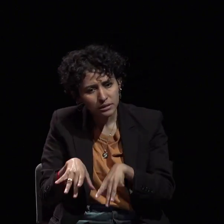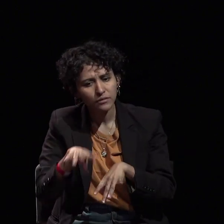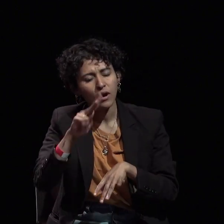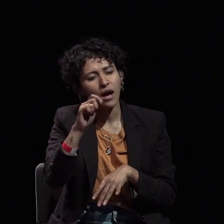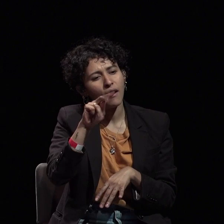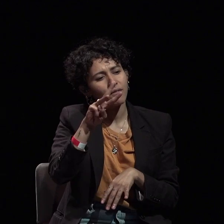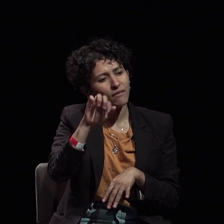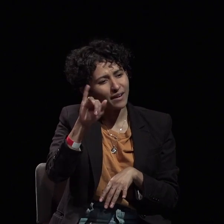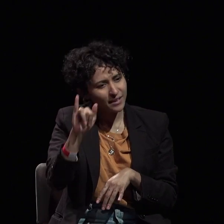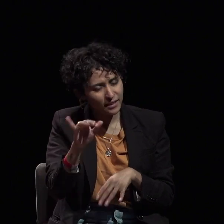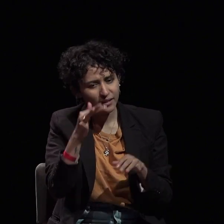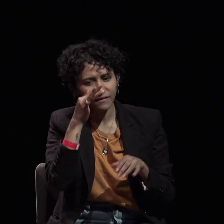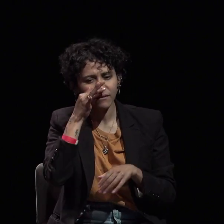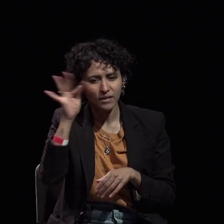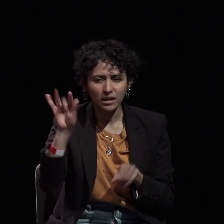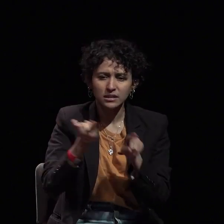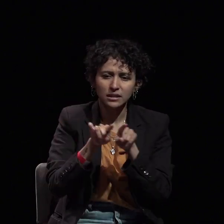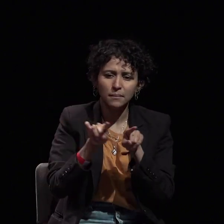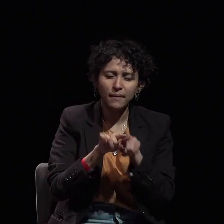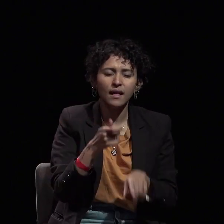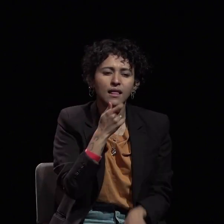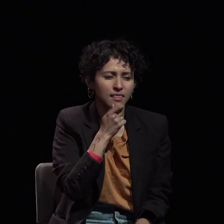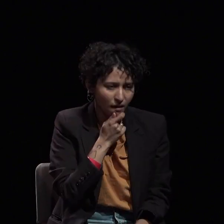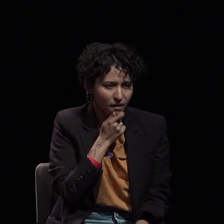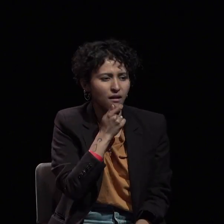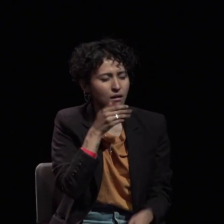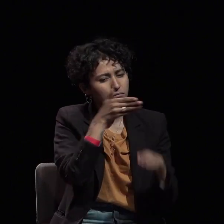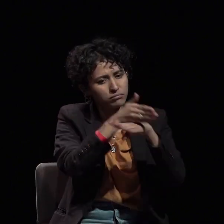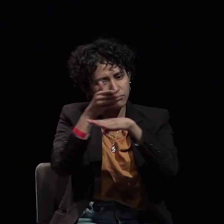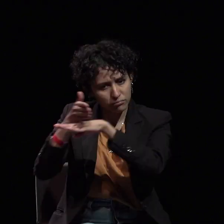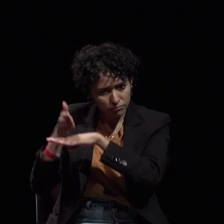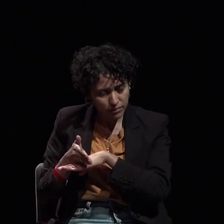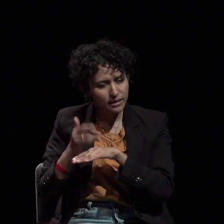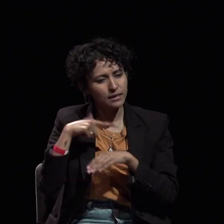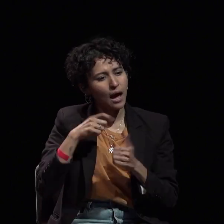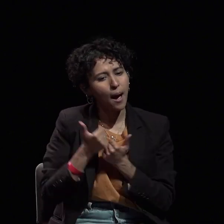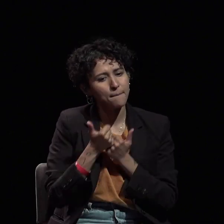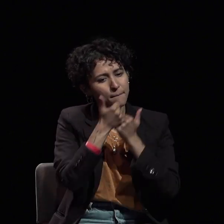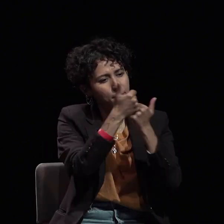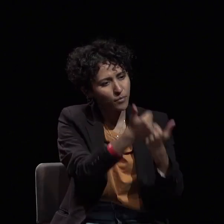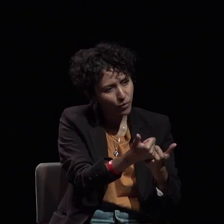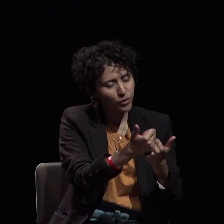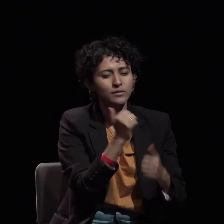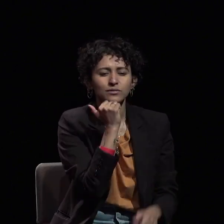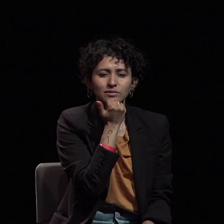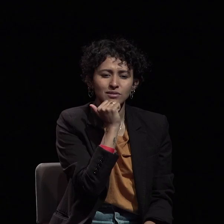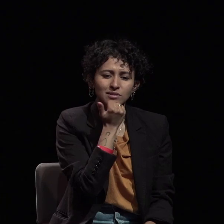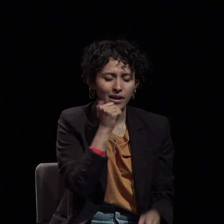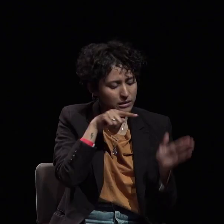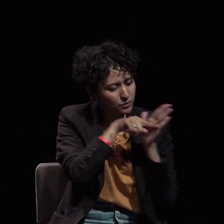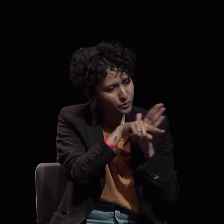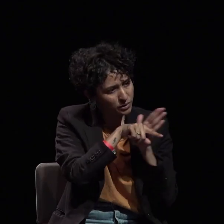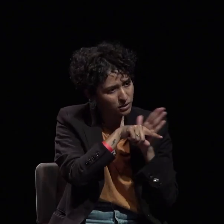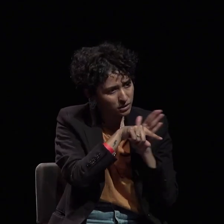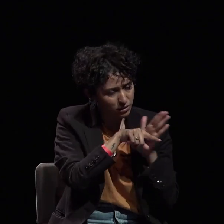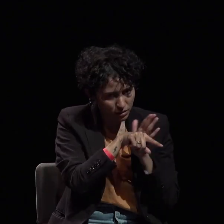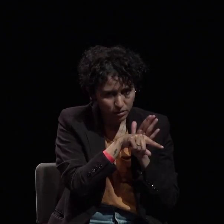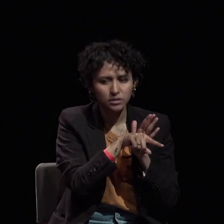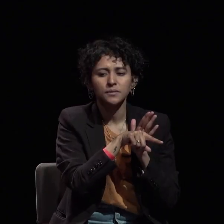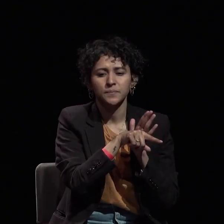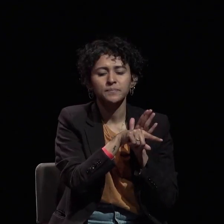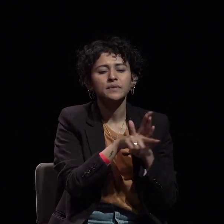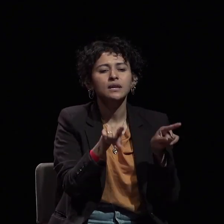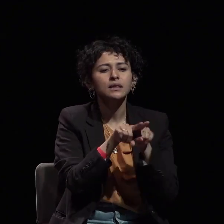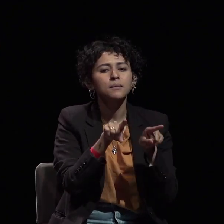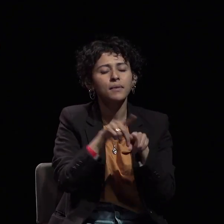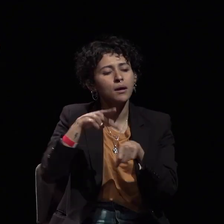Zelândia teve o apoio do Social Science Research Council, da Fundação Georges Lurcy e de uma bolsa de